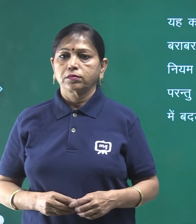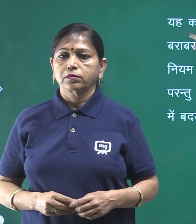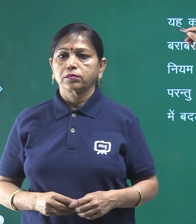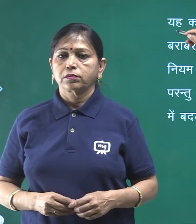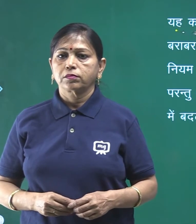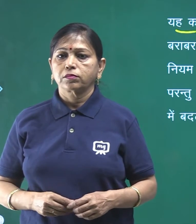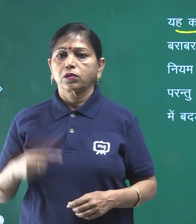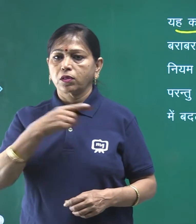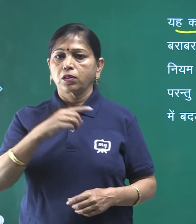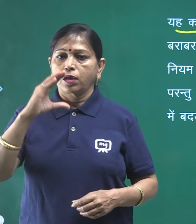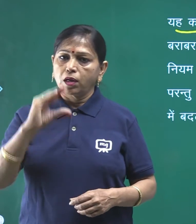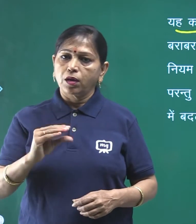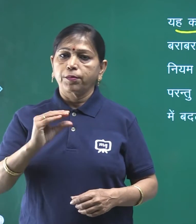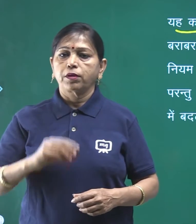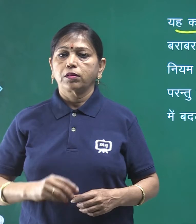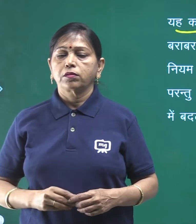ये कमी